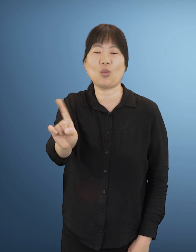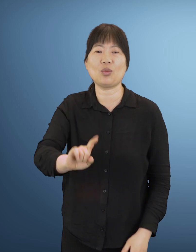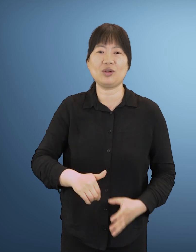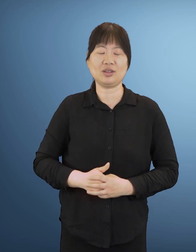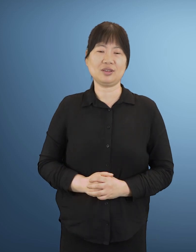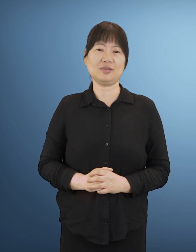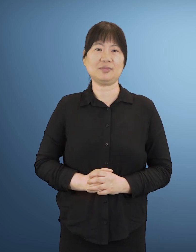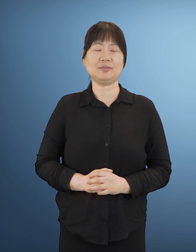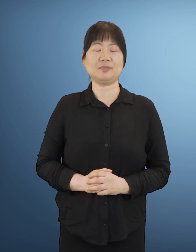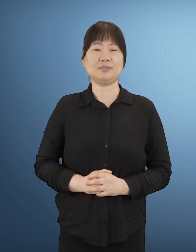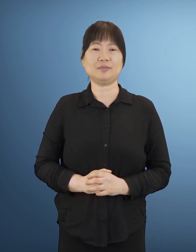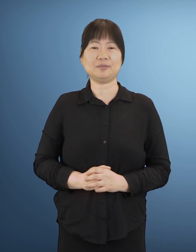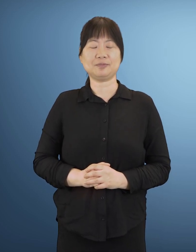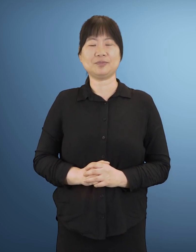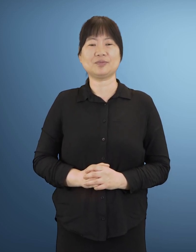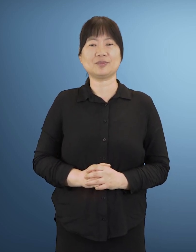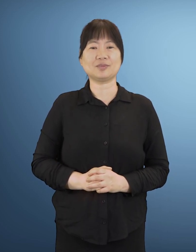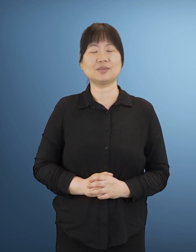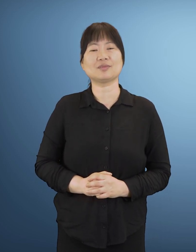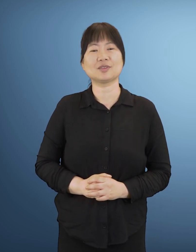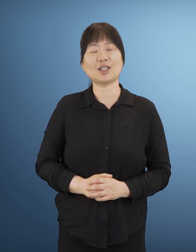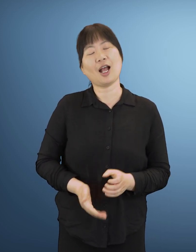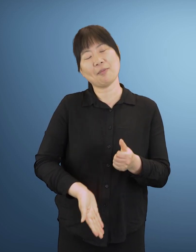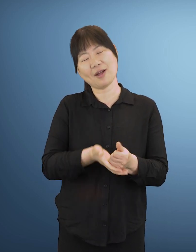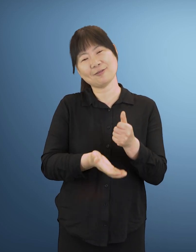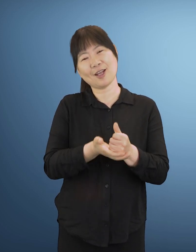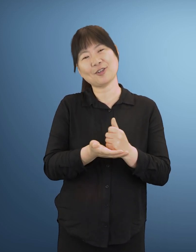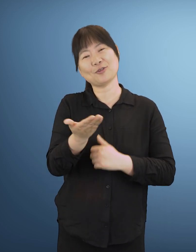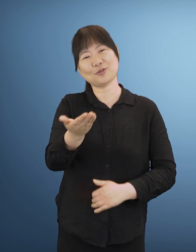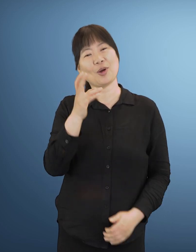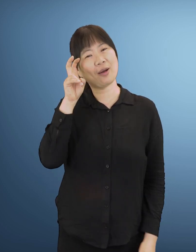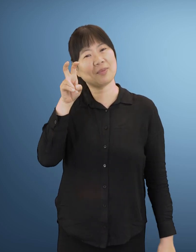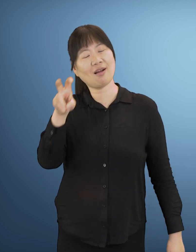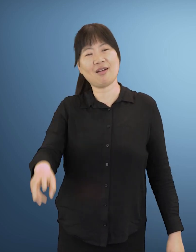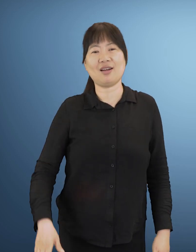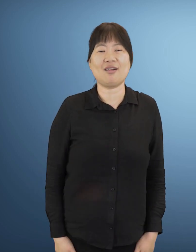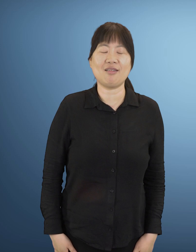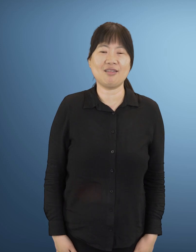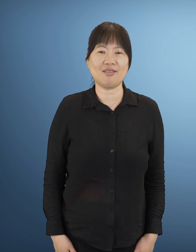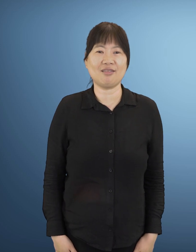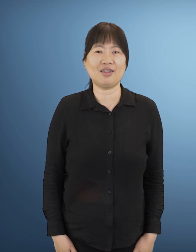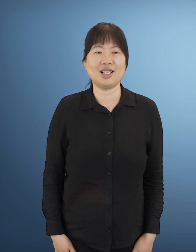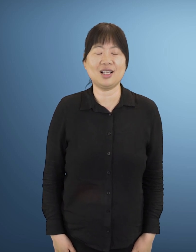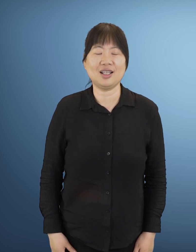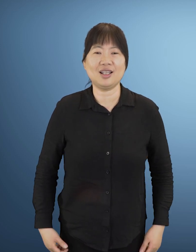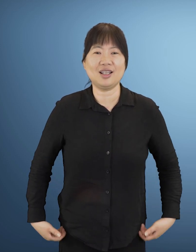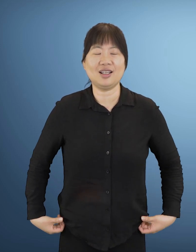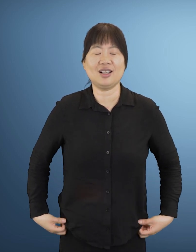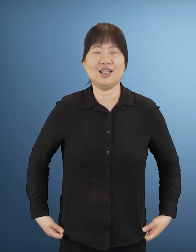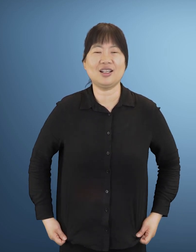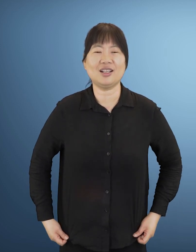같습니까? 굉장히 대견했을 것 같아요. 아유, 저